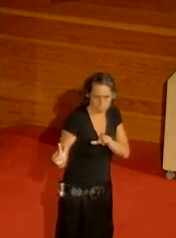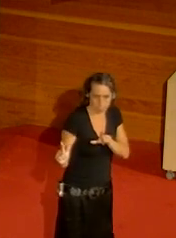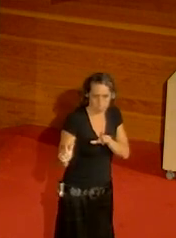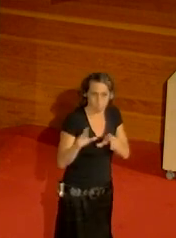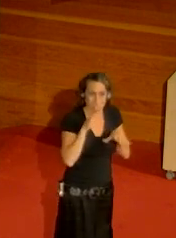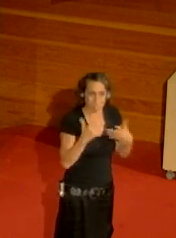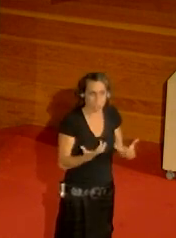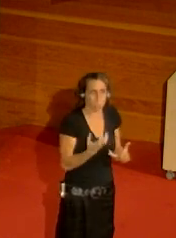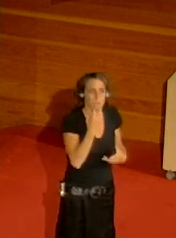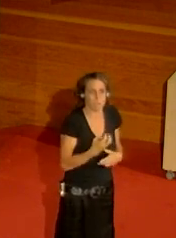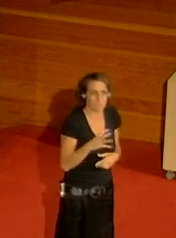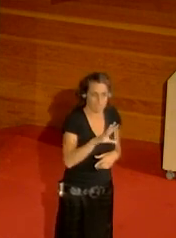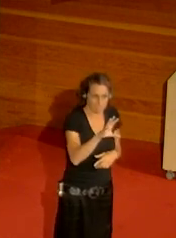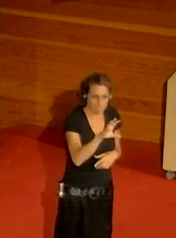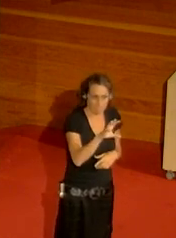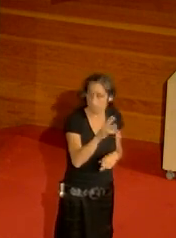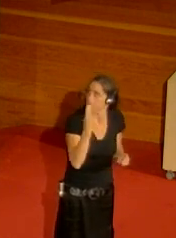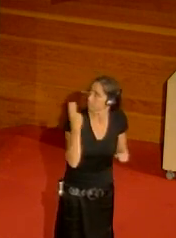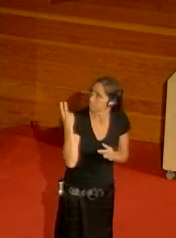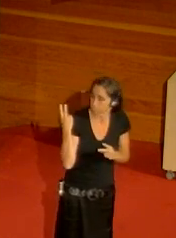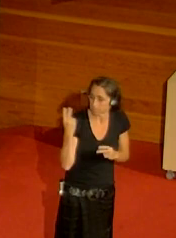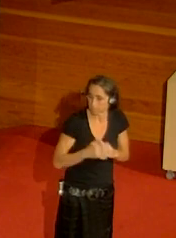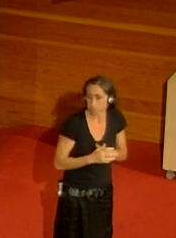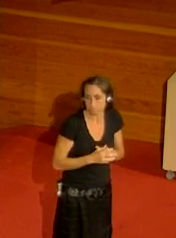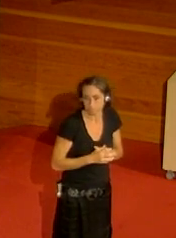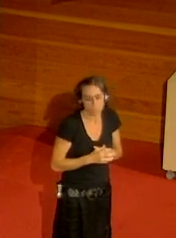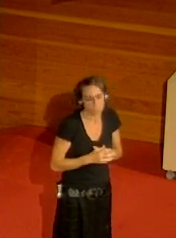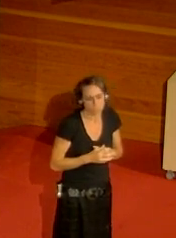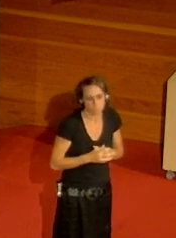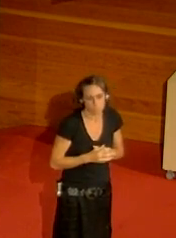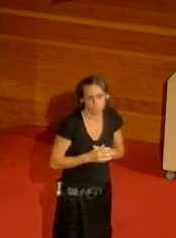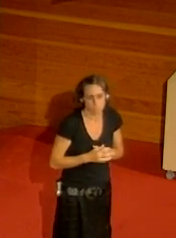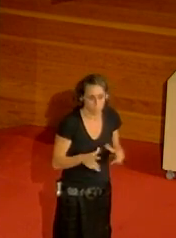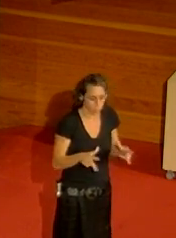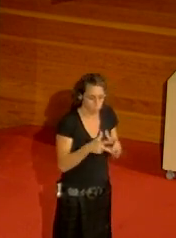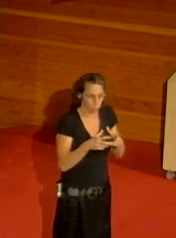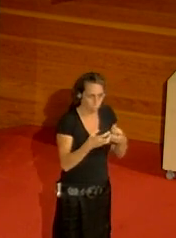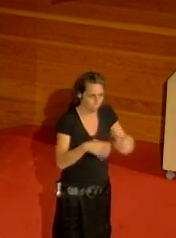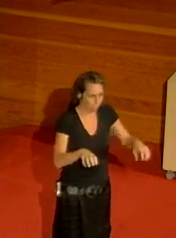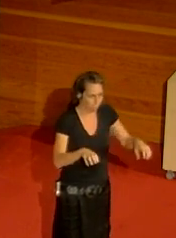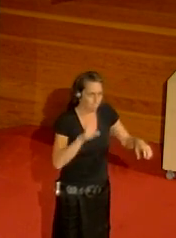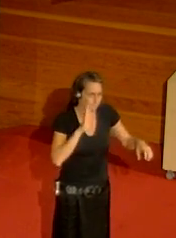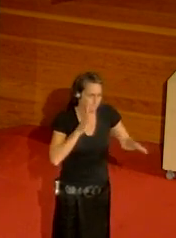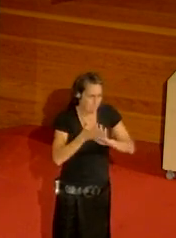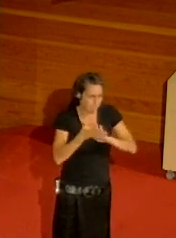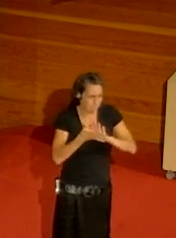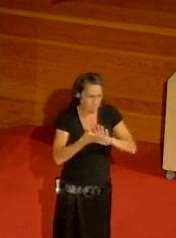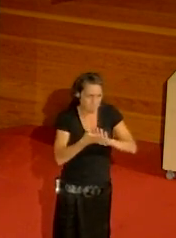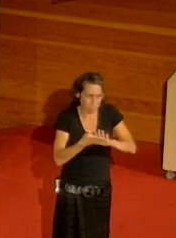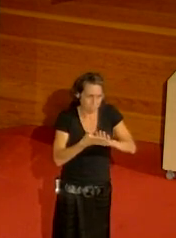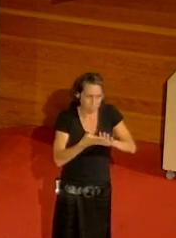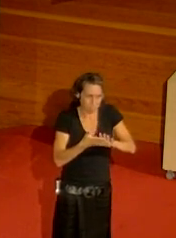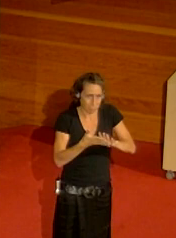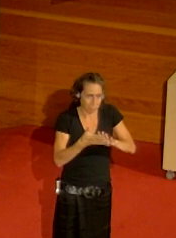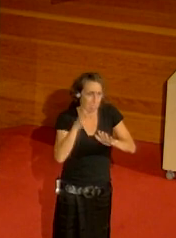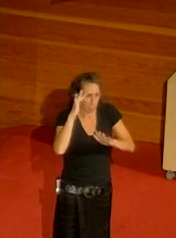Israel actualmente Pues todavía o sea podemos esta fractura social que hablamos en Israel o sea tiene que ver